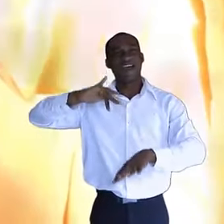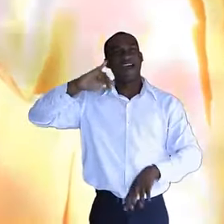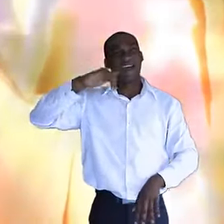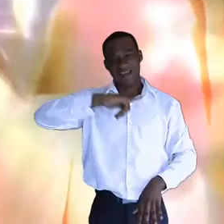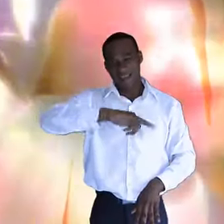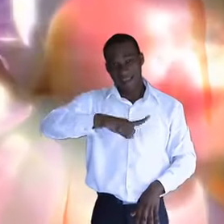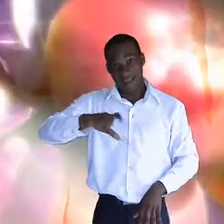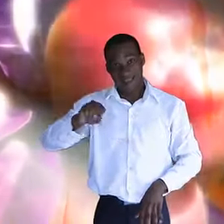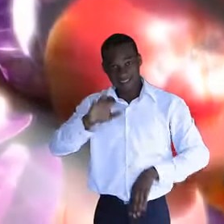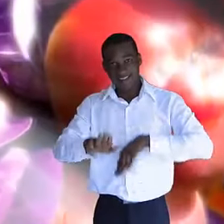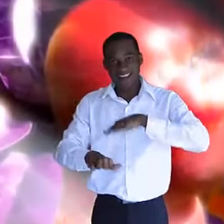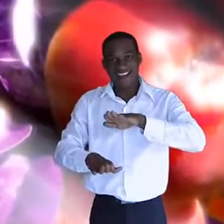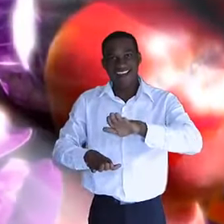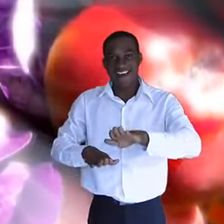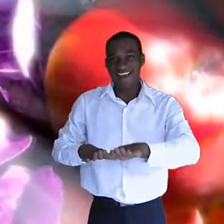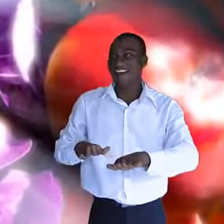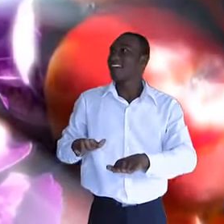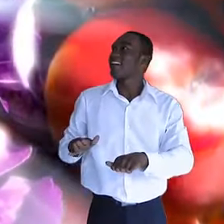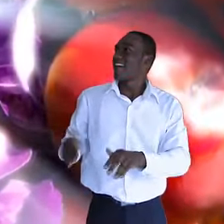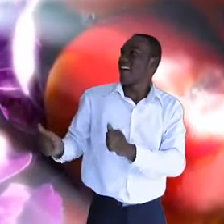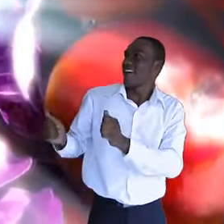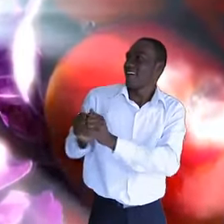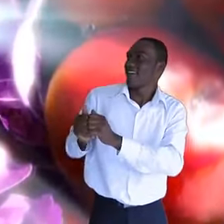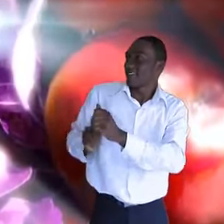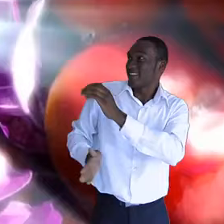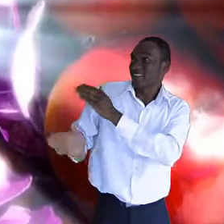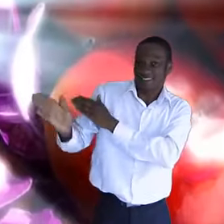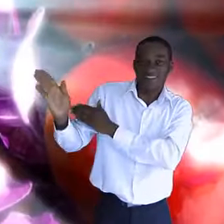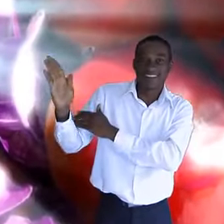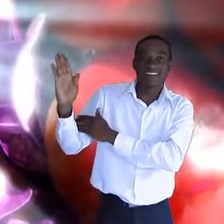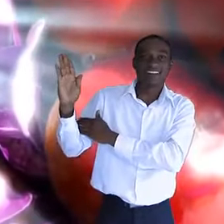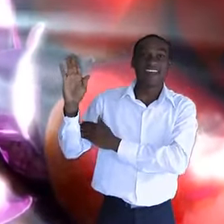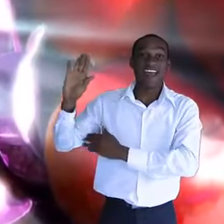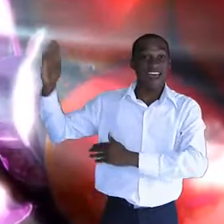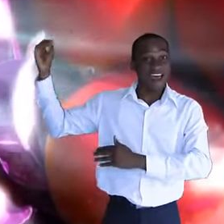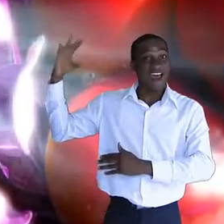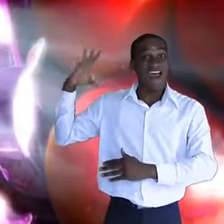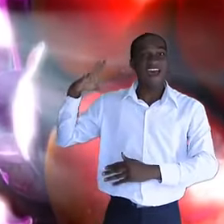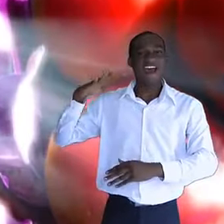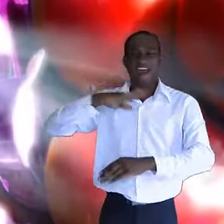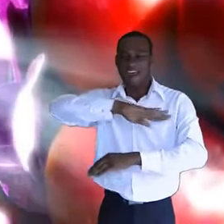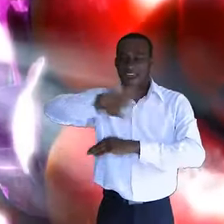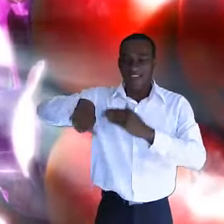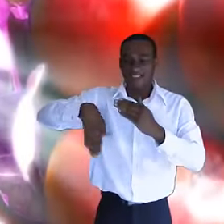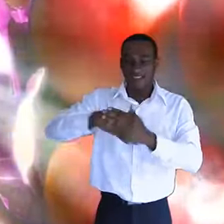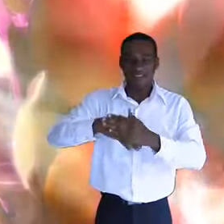resplendissant de gloire, ils marcheront tous à sa lumière. Toutes